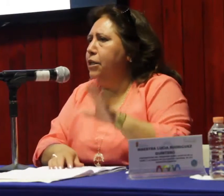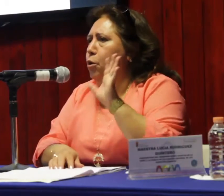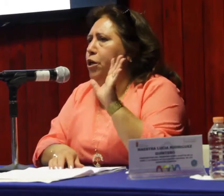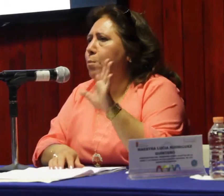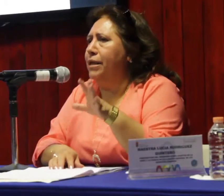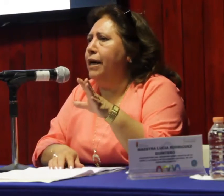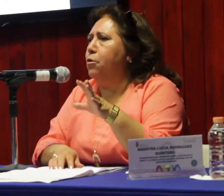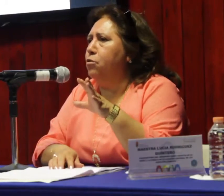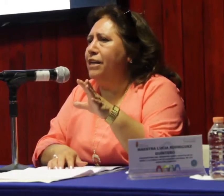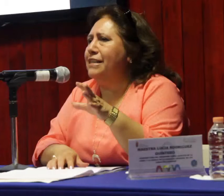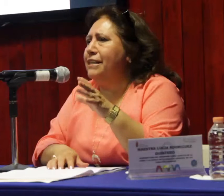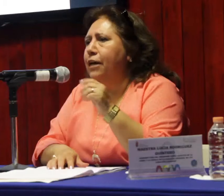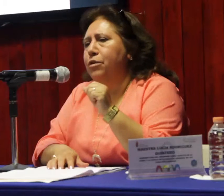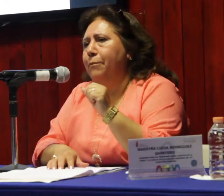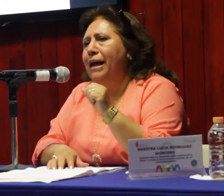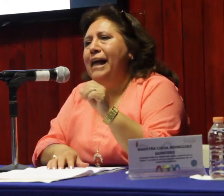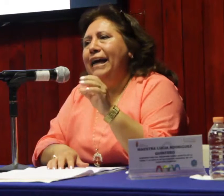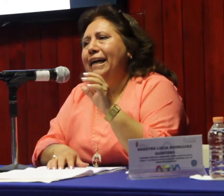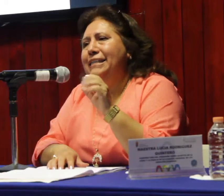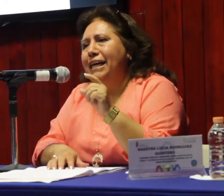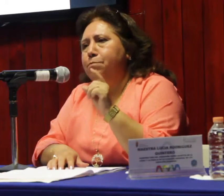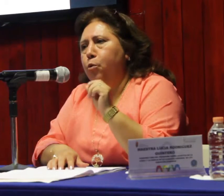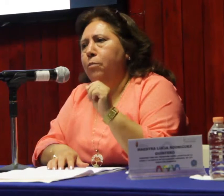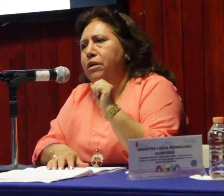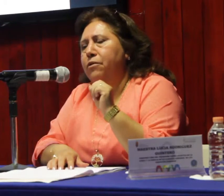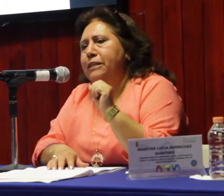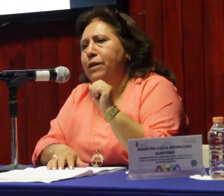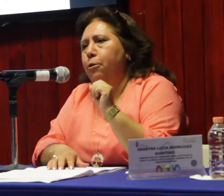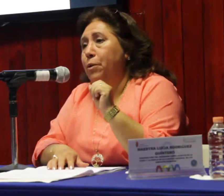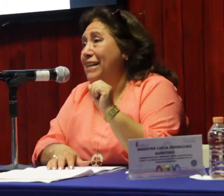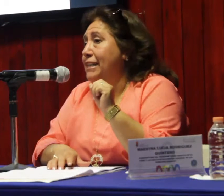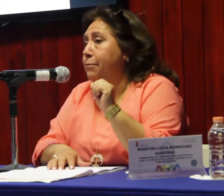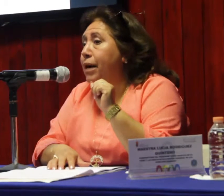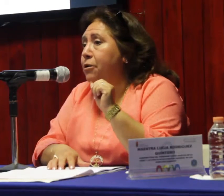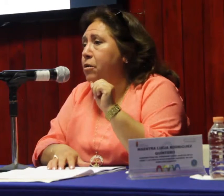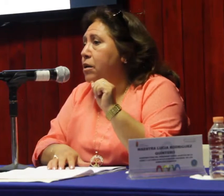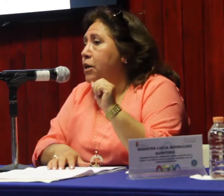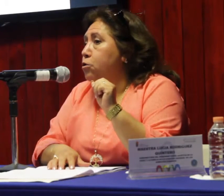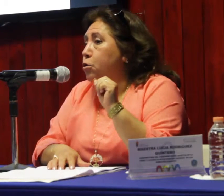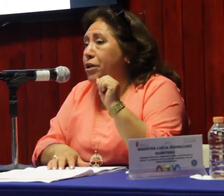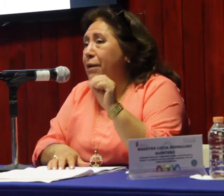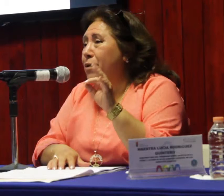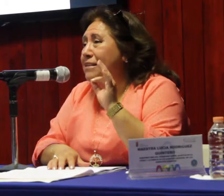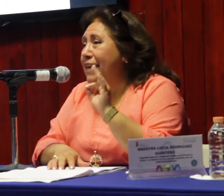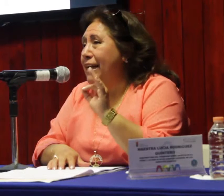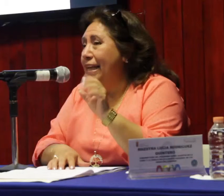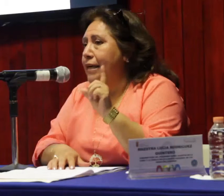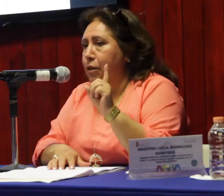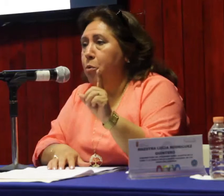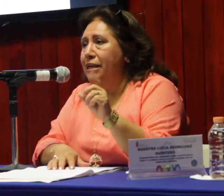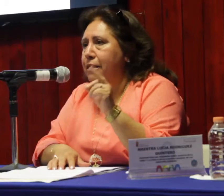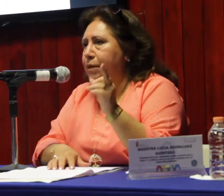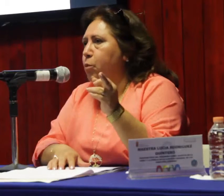En este sentido, hoy quiero platicar con ustedes acerca de un tema que quizás poco hemos reflexionado, pero que sin embargo nos conlleva una serie